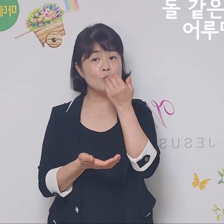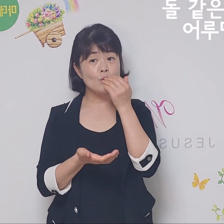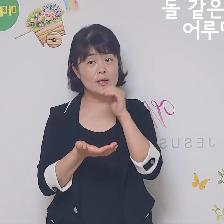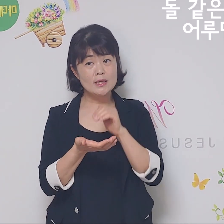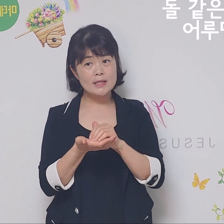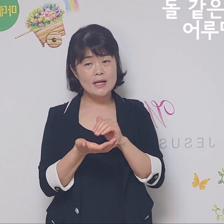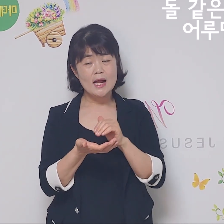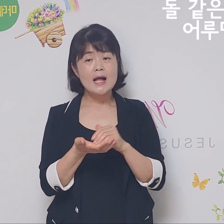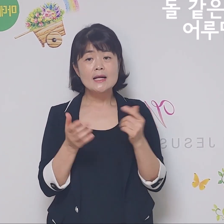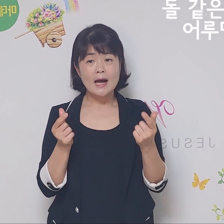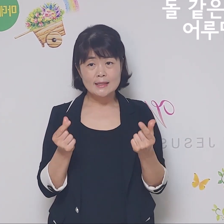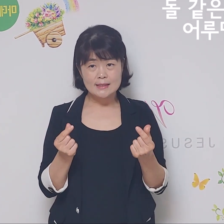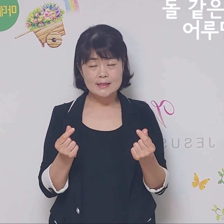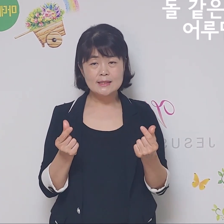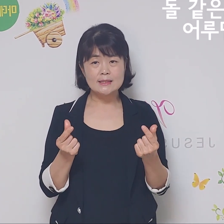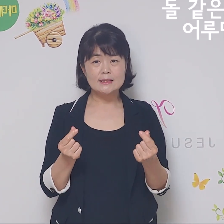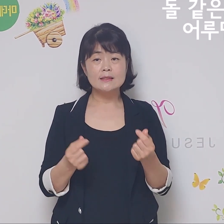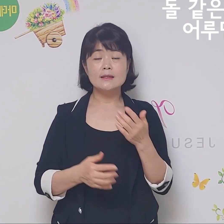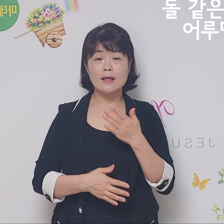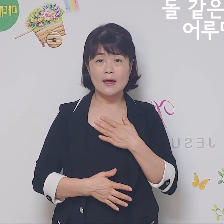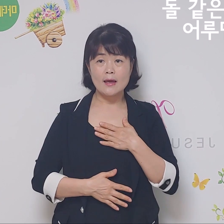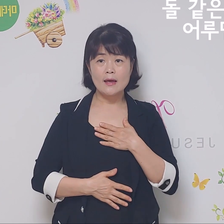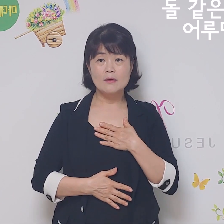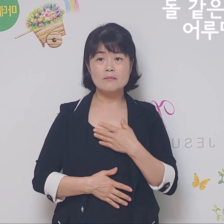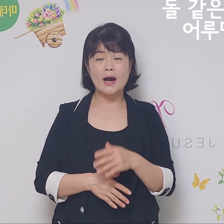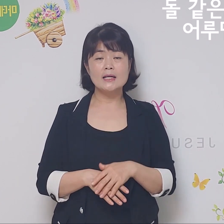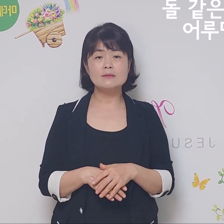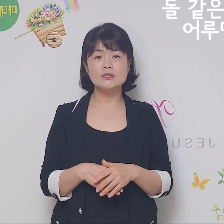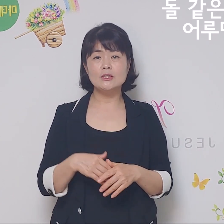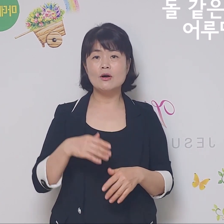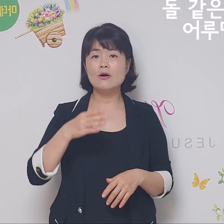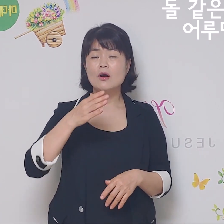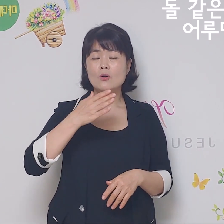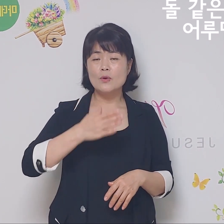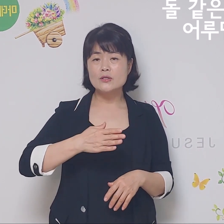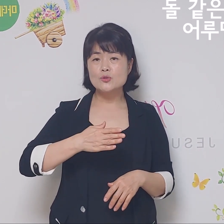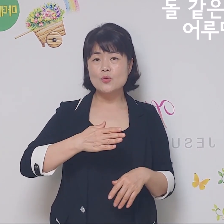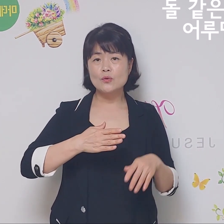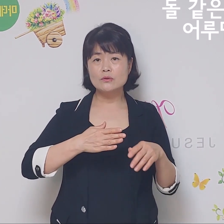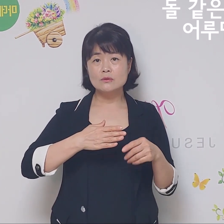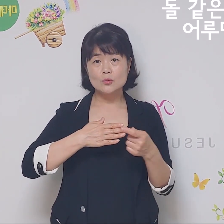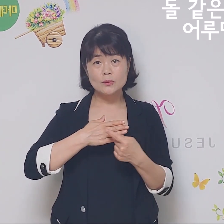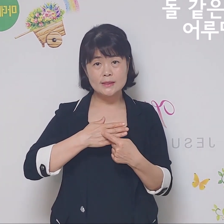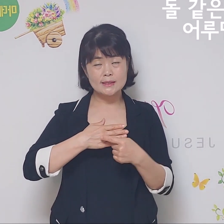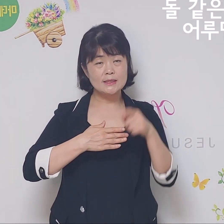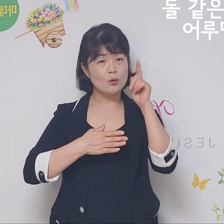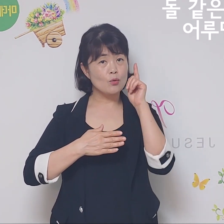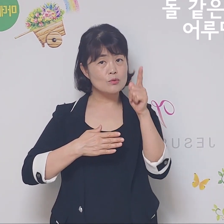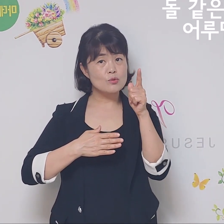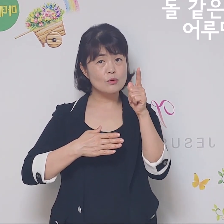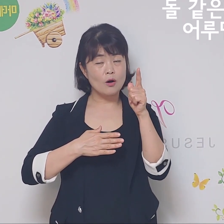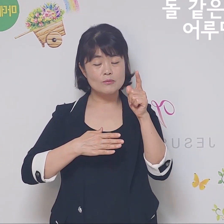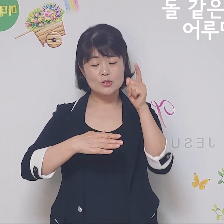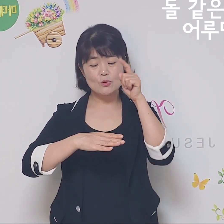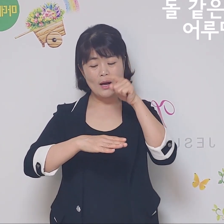돌 같은 내 마음은요, 왼손 손등을 오른손 검지로